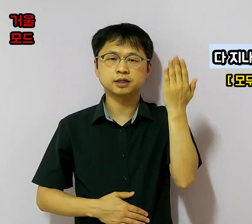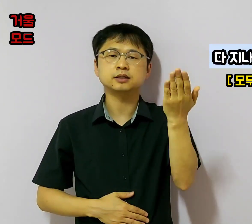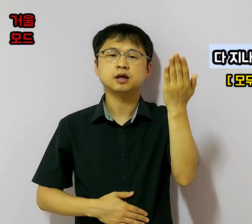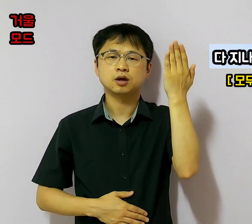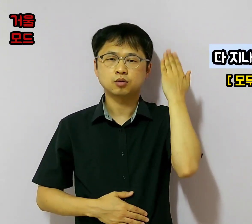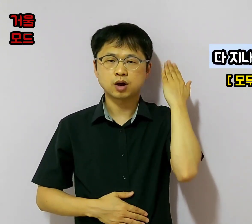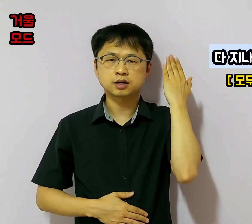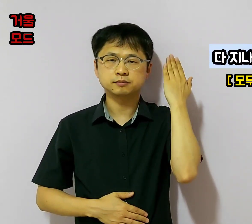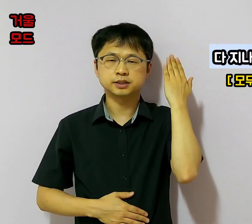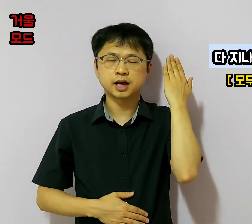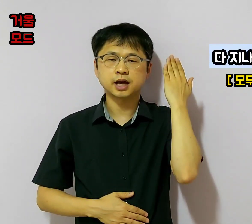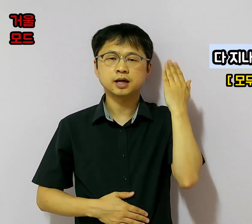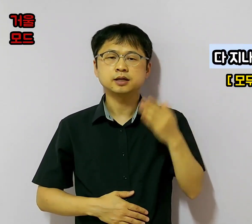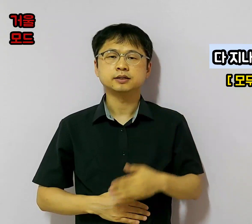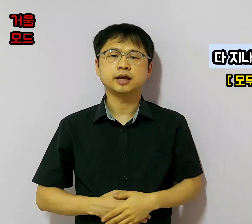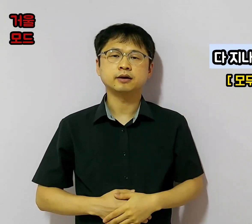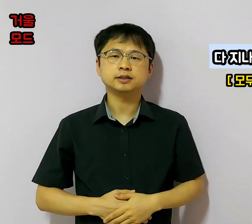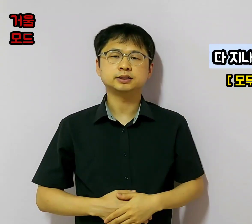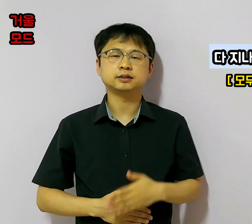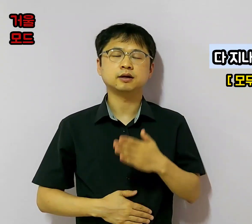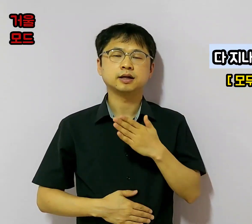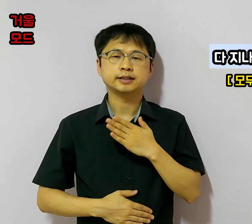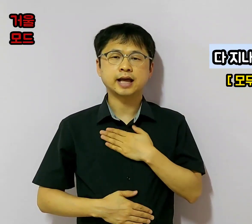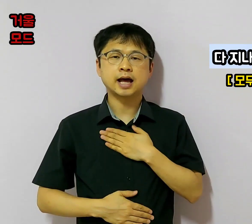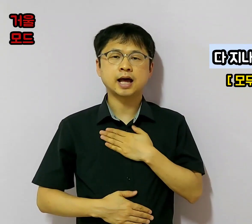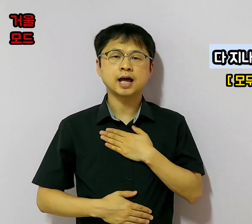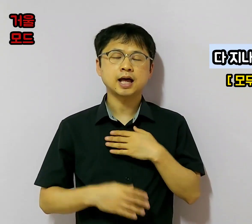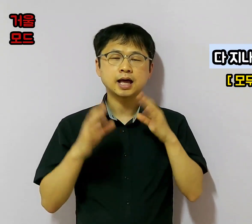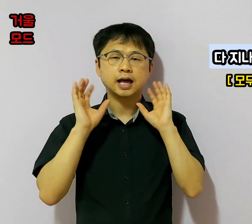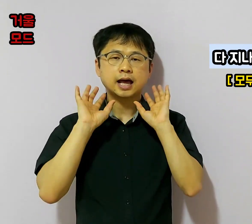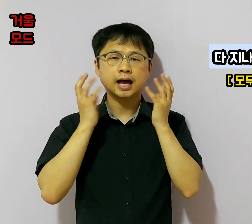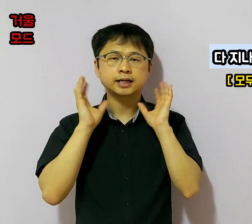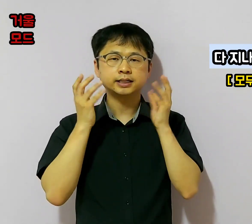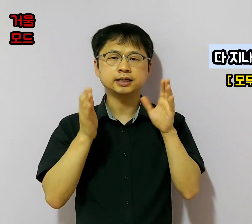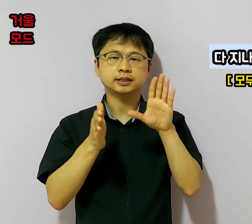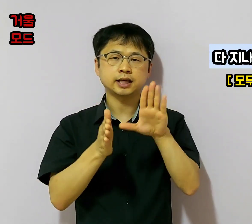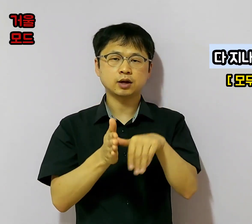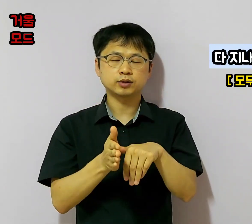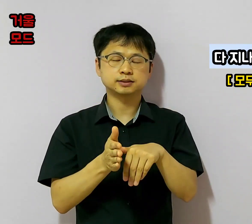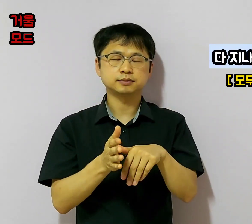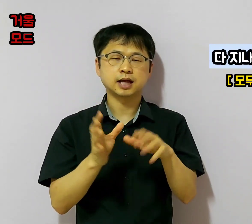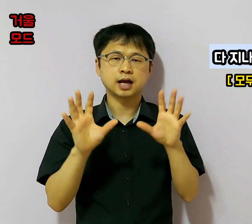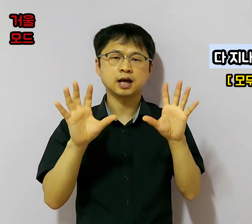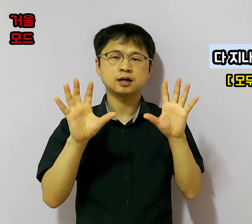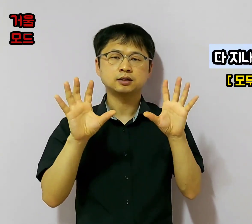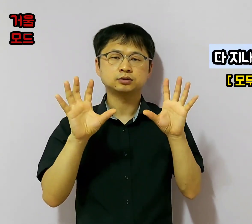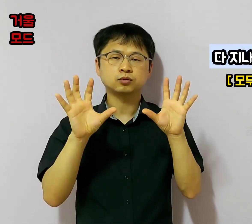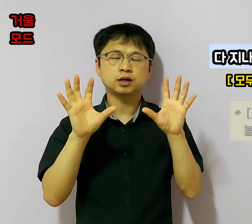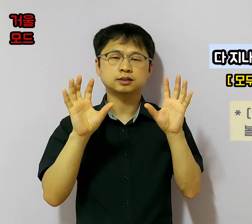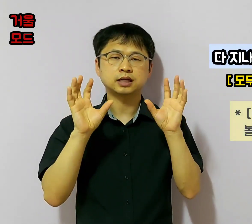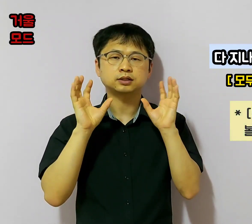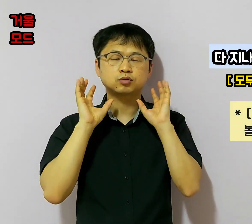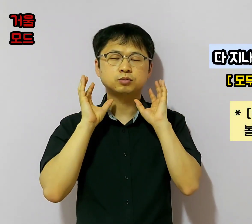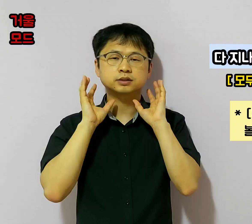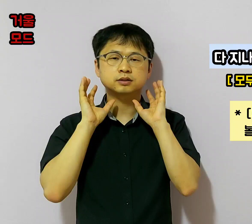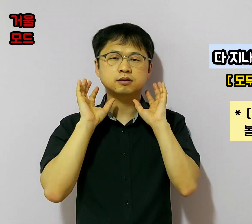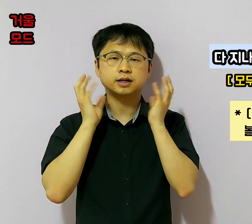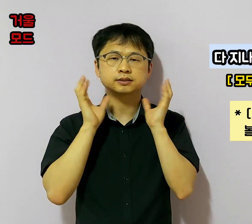지나버린 과거입니다. 내 어린 시절. 나, 아이, 때라고 했습니다. 손가락을 살짝 구부려서 턱 아래서